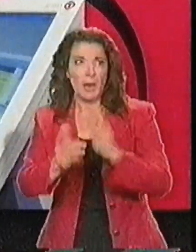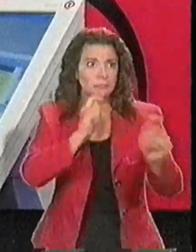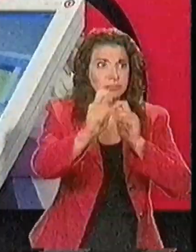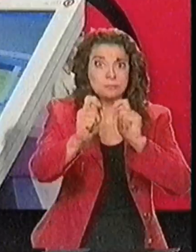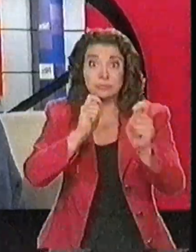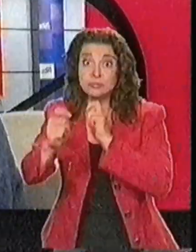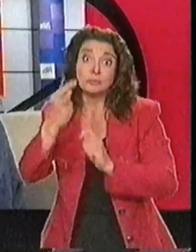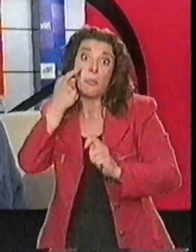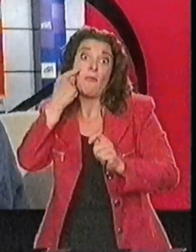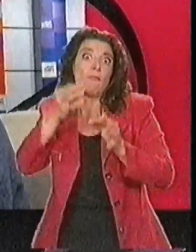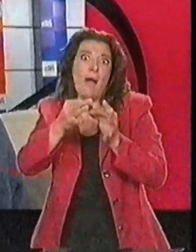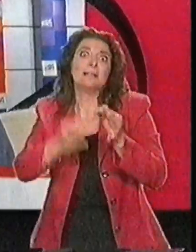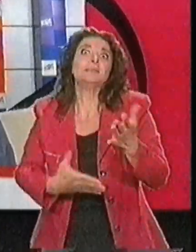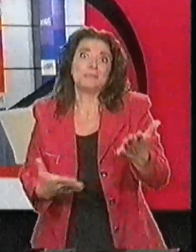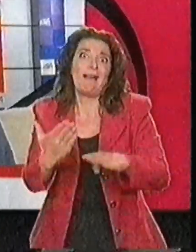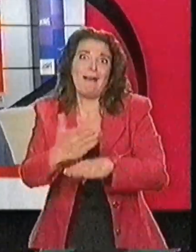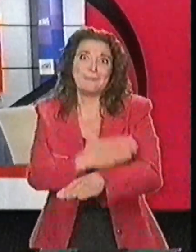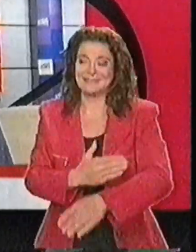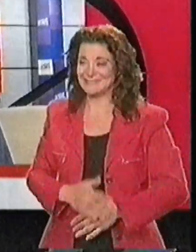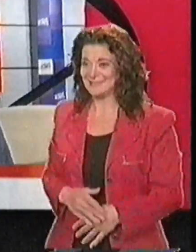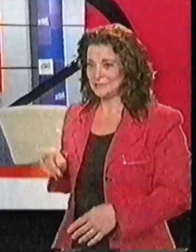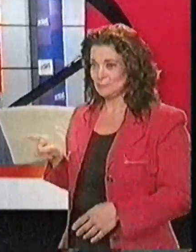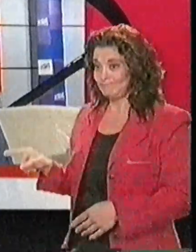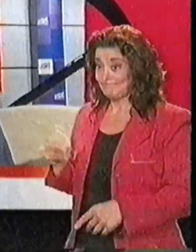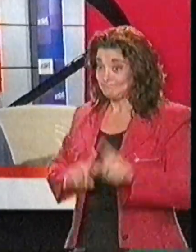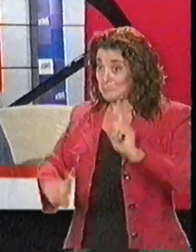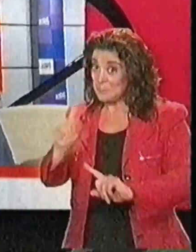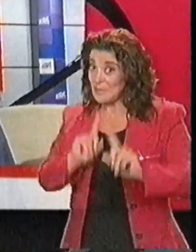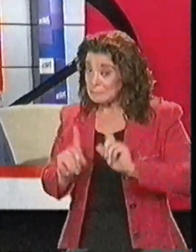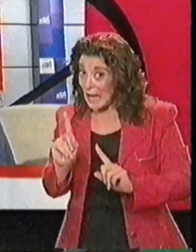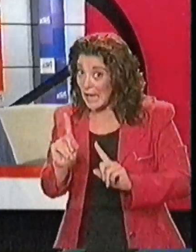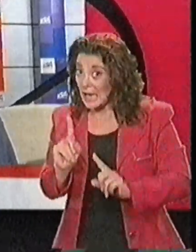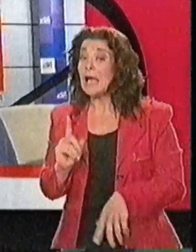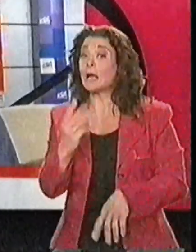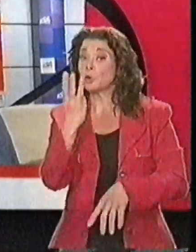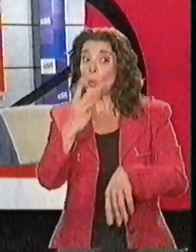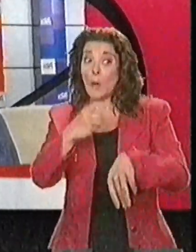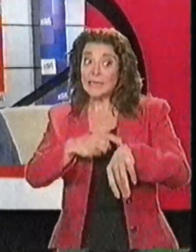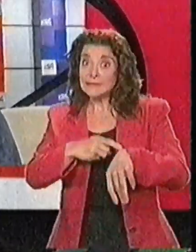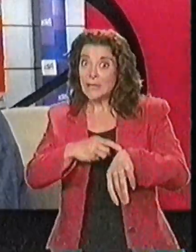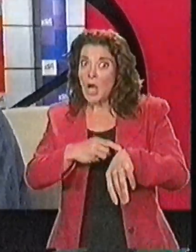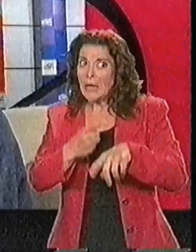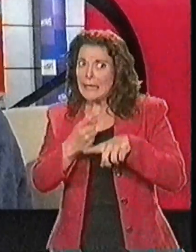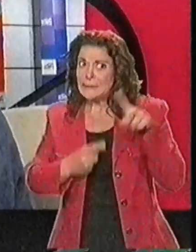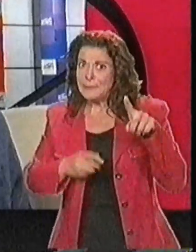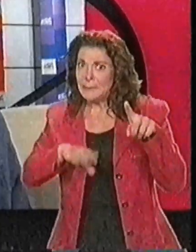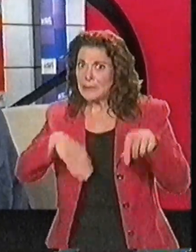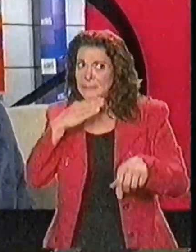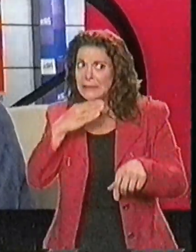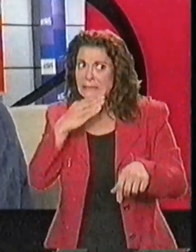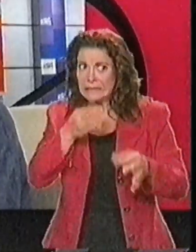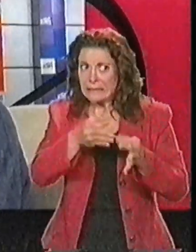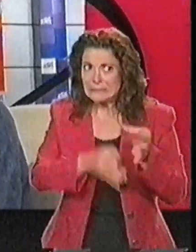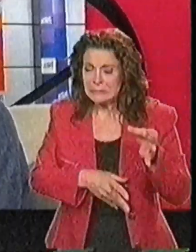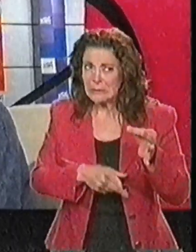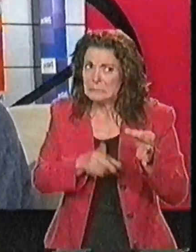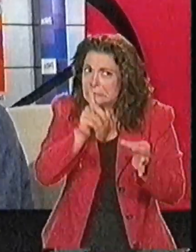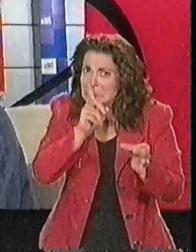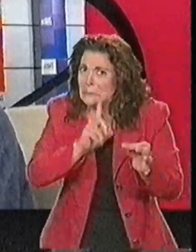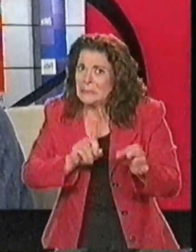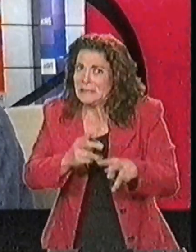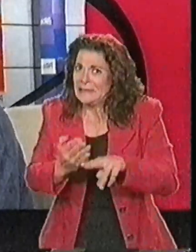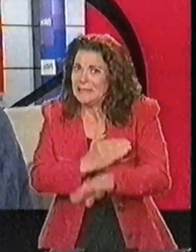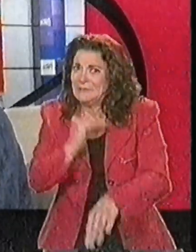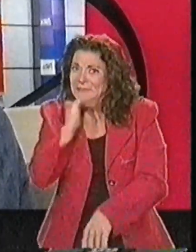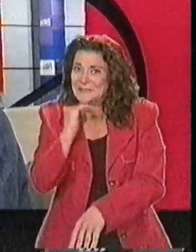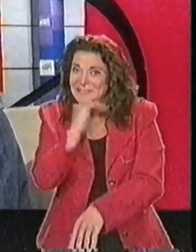connus. On espère aux alentours de 15h30 avoir déjà des résultats à donner, mais ça me semble un peu utopique. peut-être le canton de Fauvillers qui